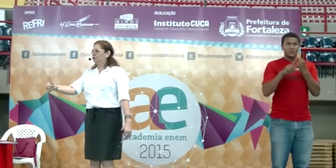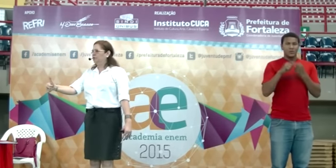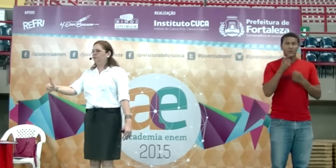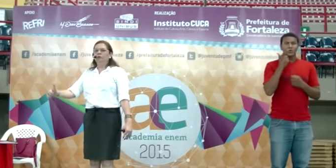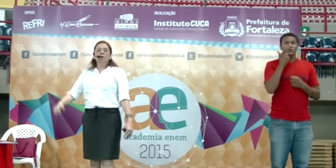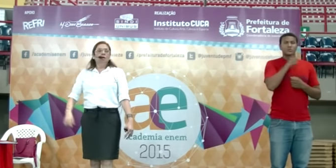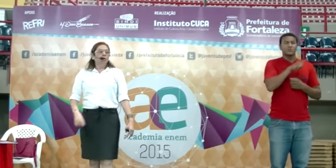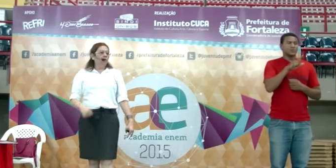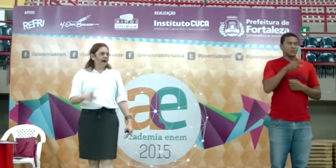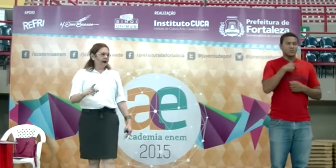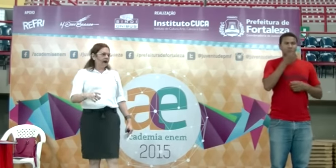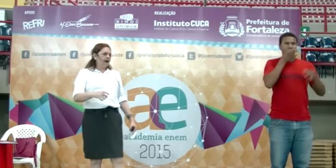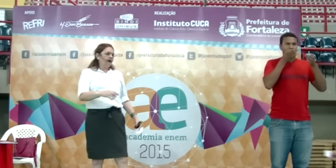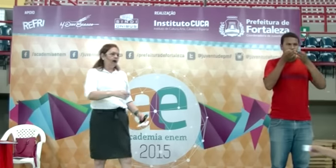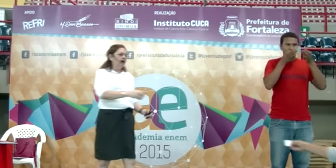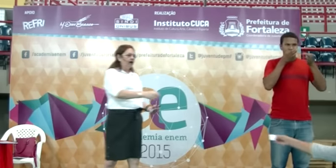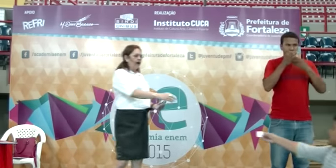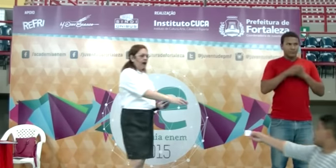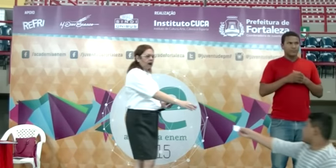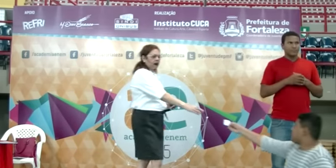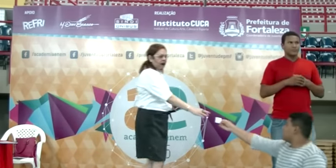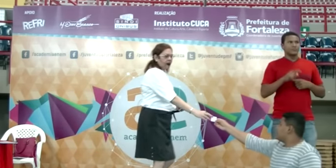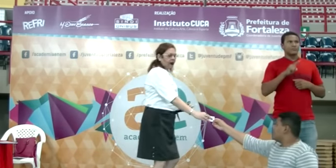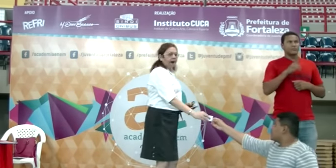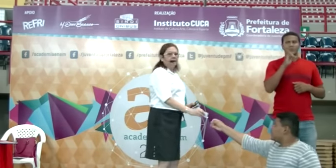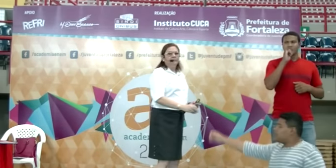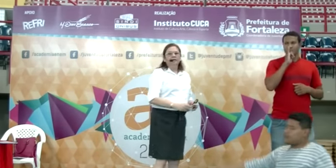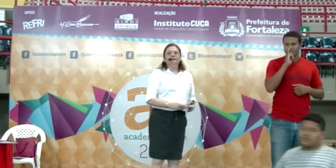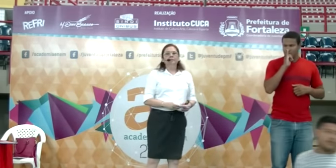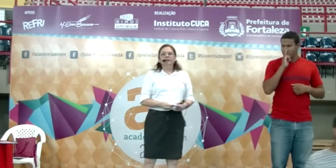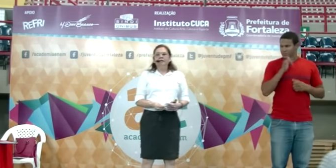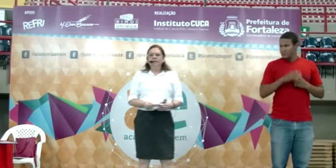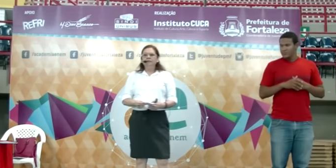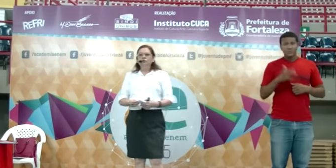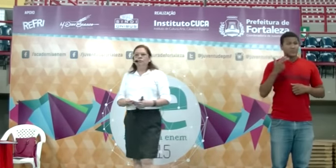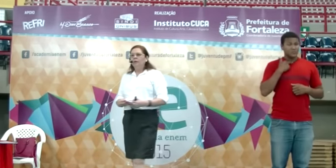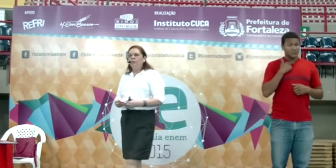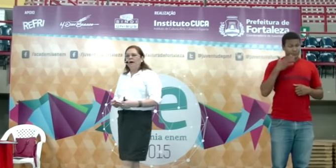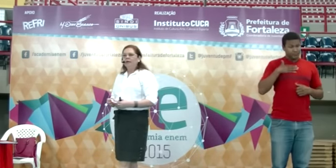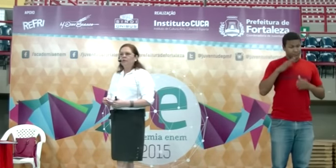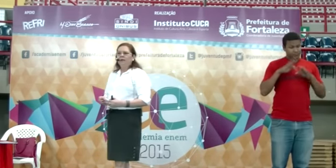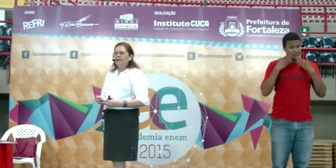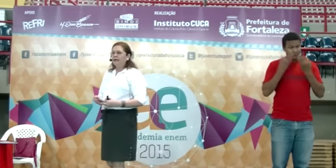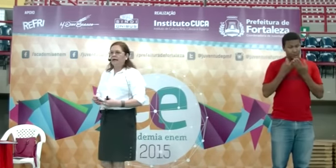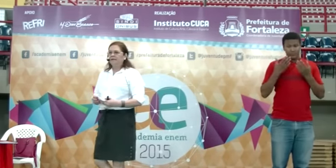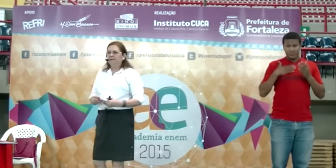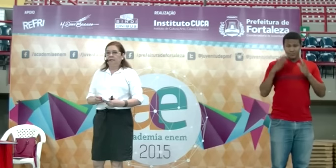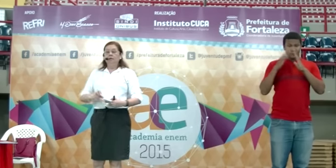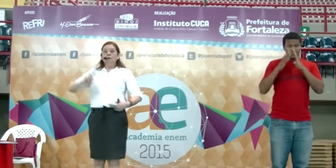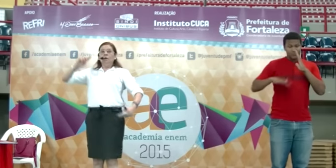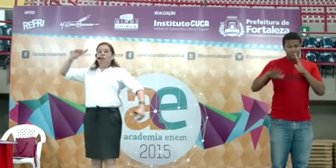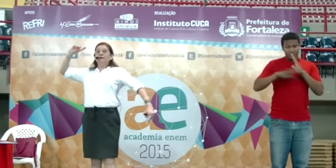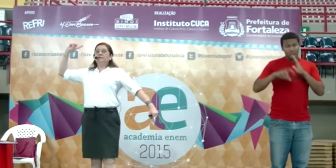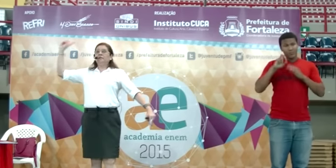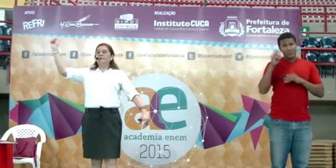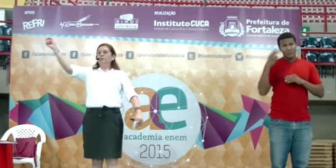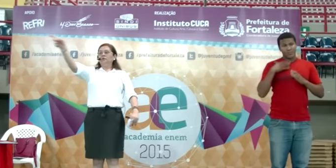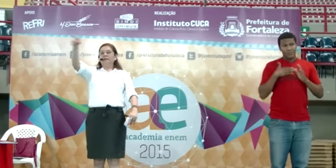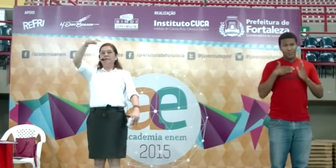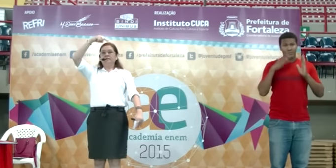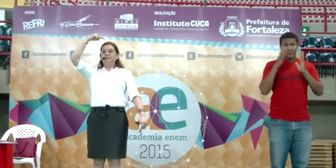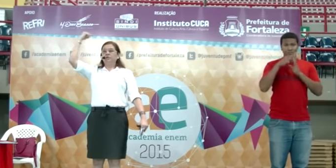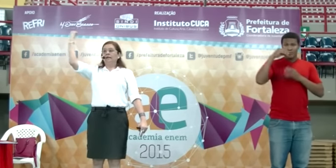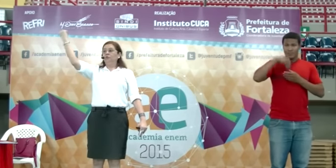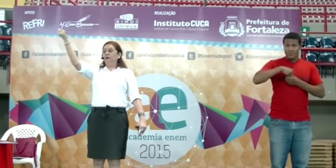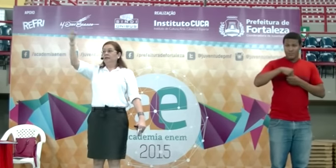é argumentativo. O exemplo não pode ser da minha família, do meu bairro, da minha casa. O